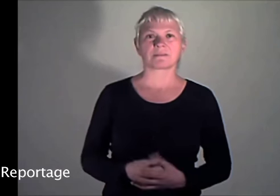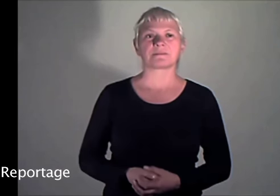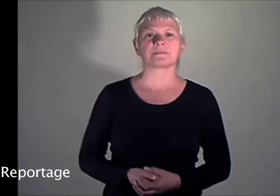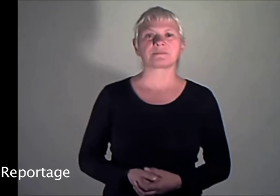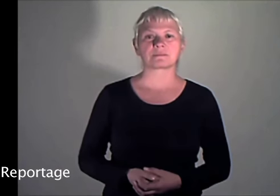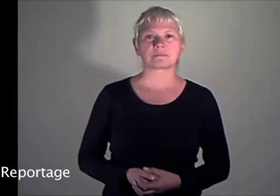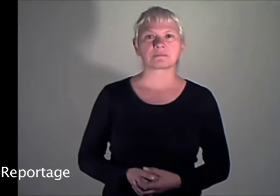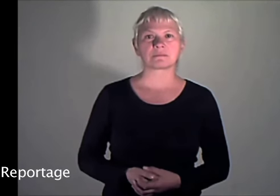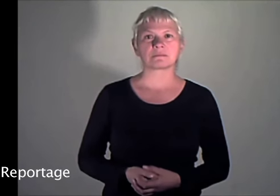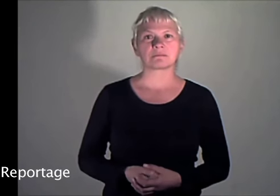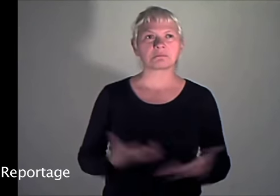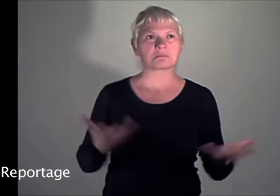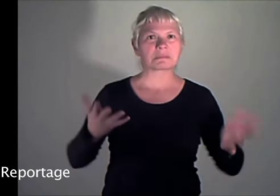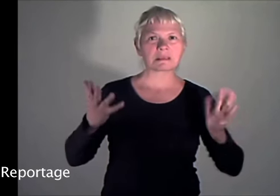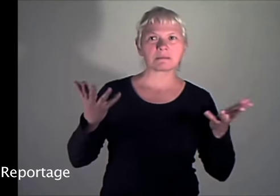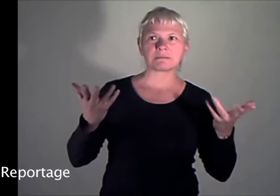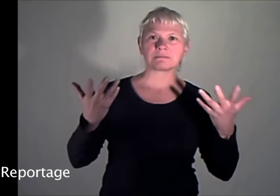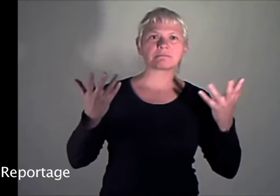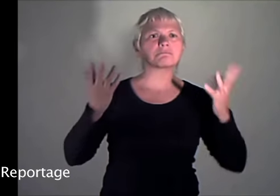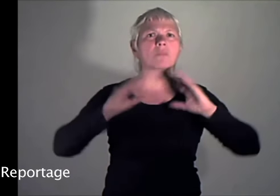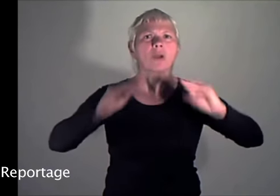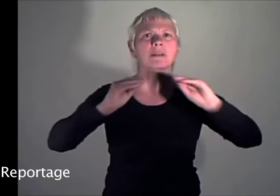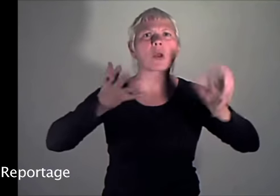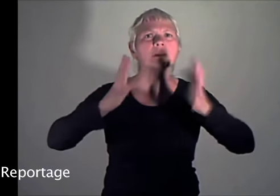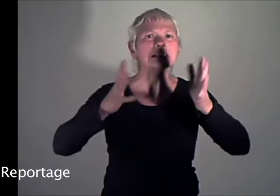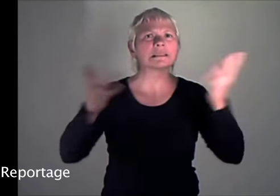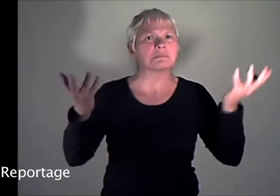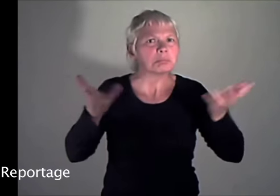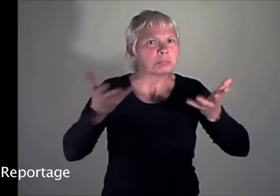Jacques. Et donc, enfin, c'est du théâtre un petit peu, c'est du mime, c'est de la communication